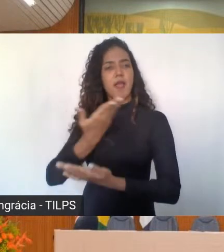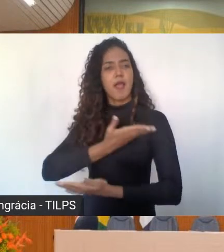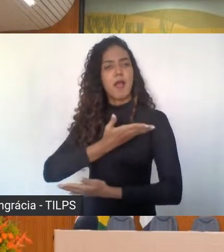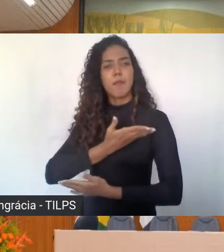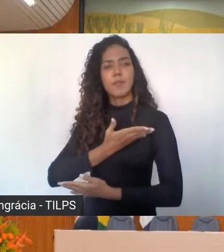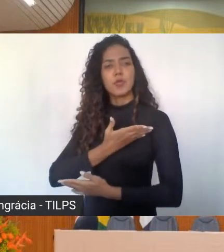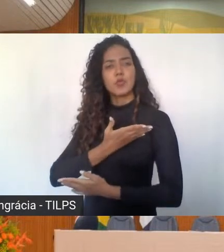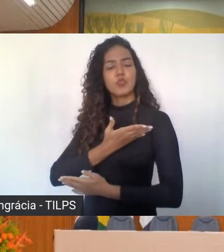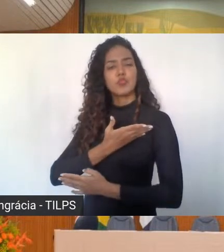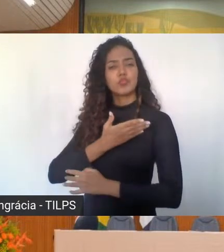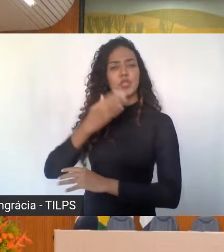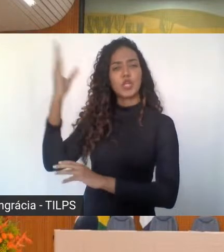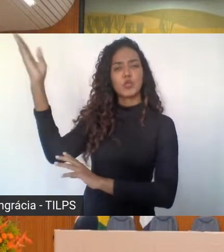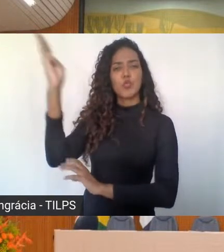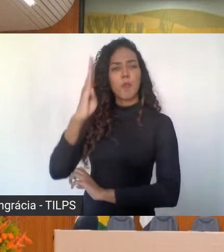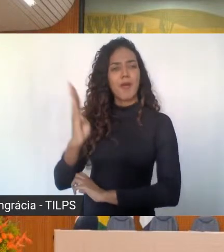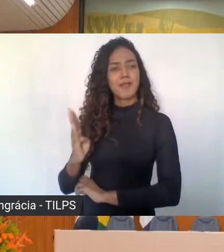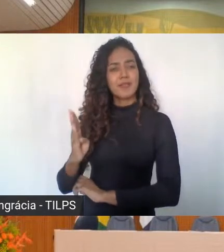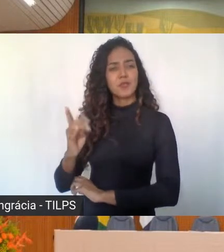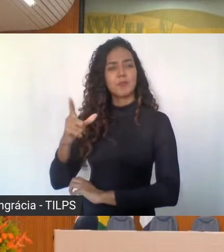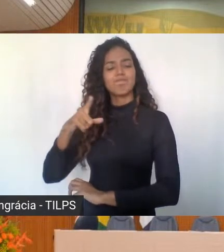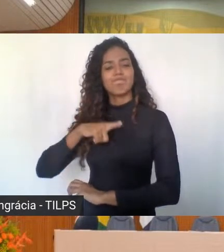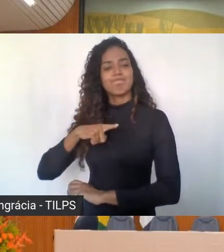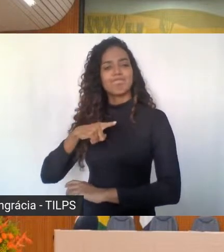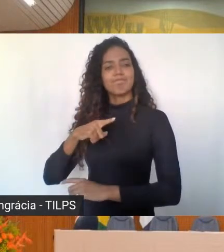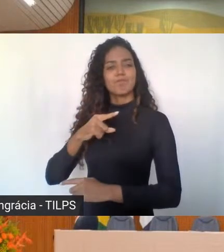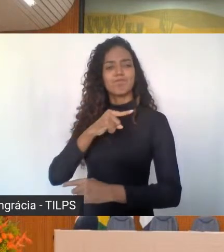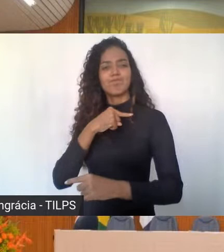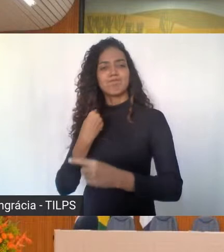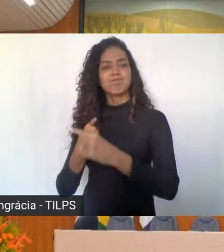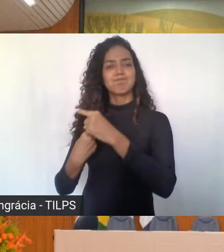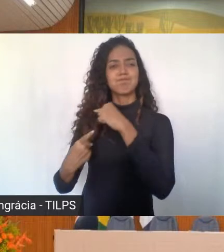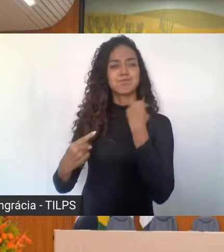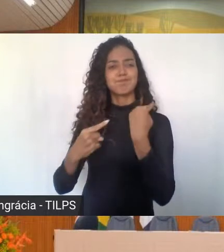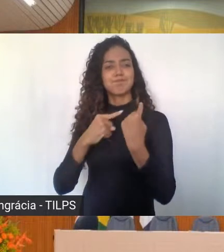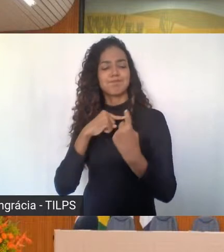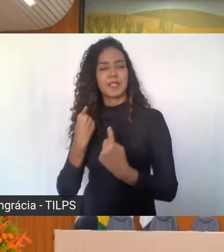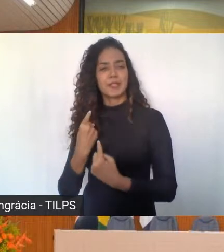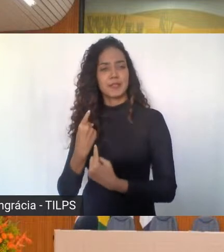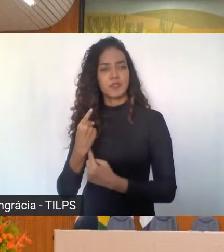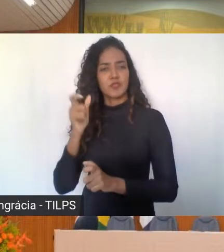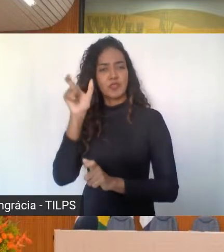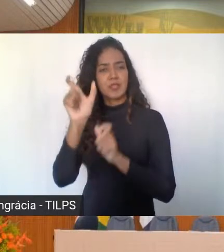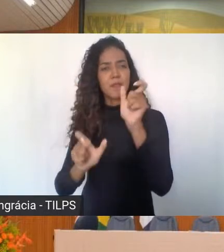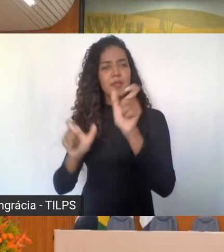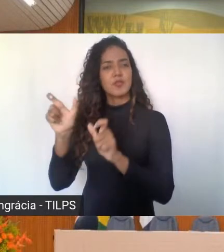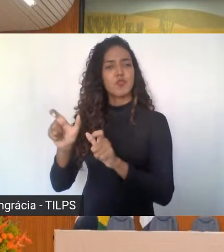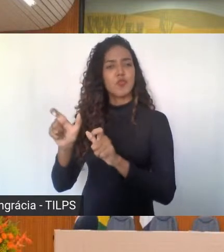brasileira pelas perdas de pessoas amadas, vítimas da Covid-19.